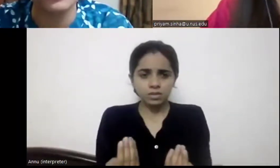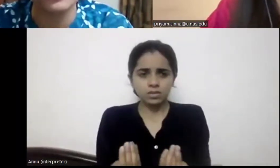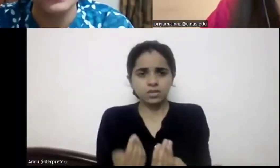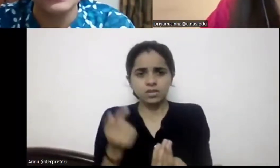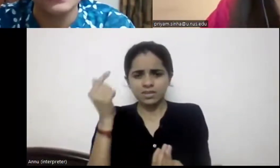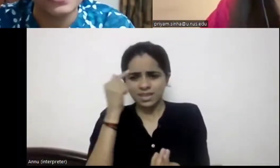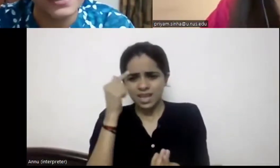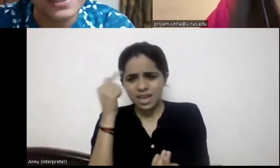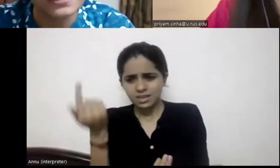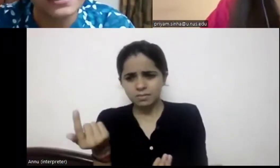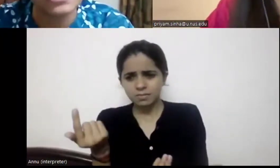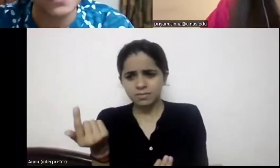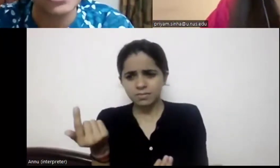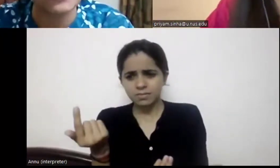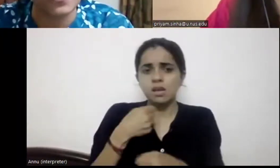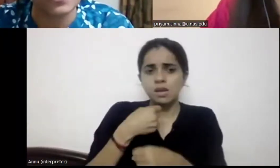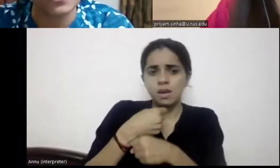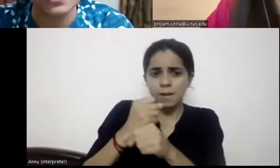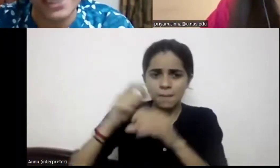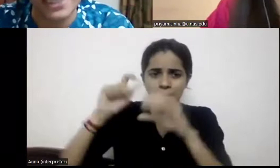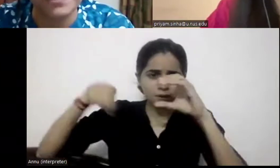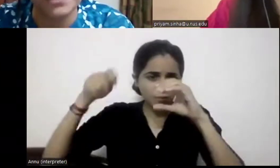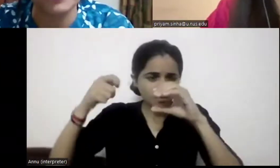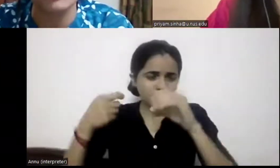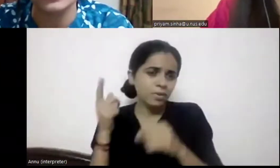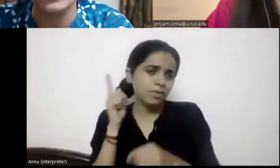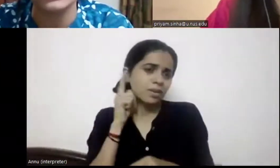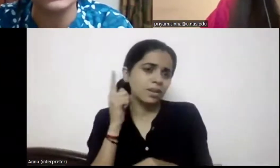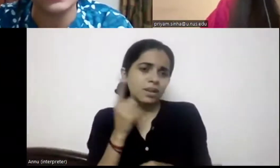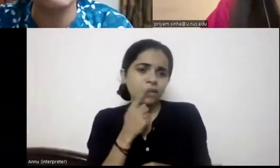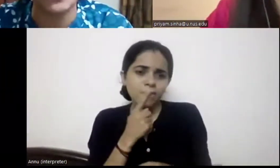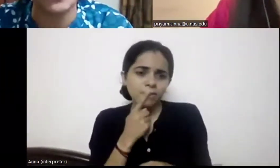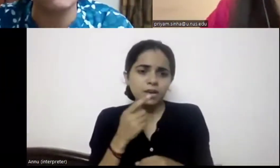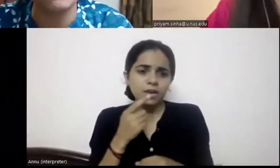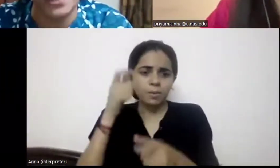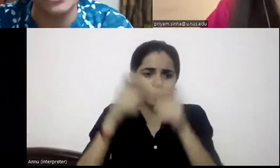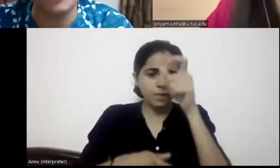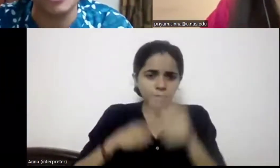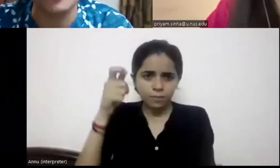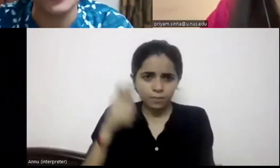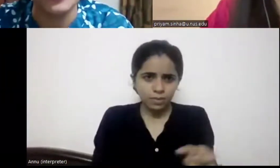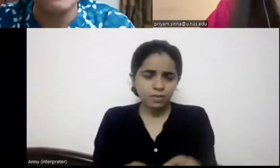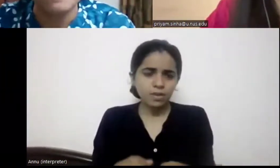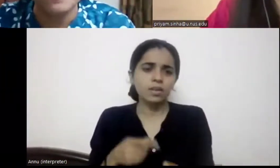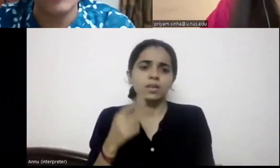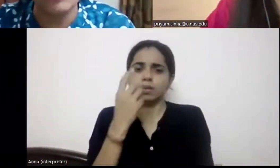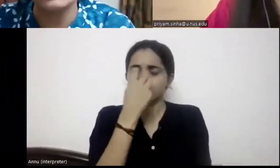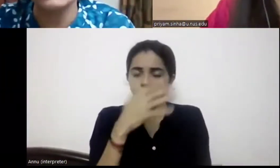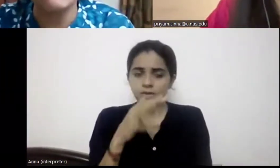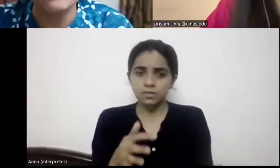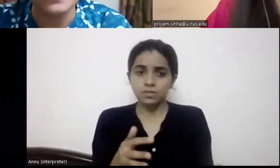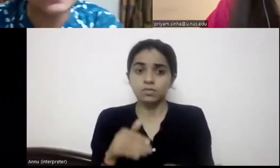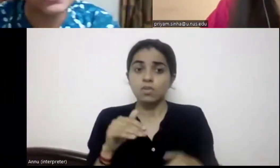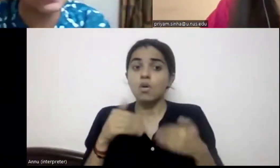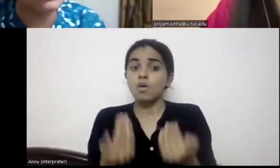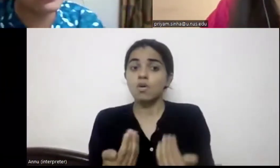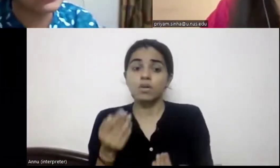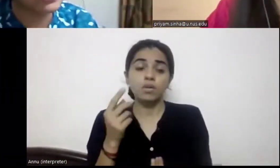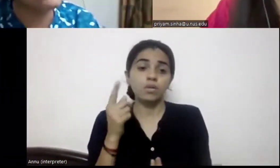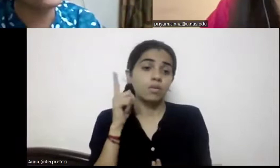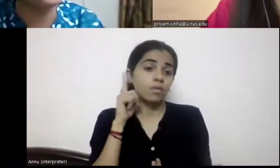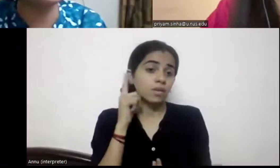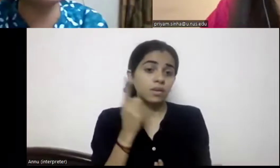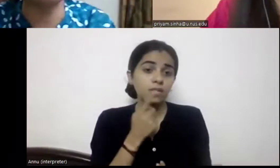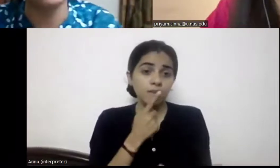of creating that space for deaf people, or creating that space for blind people. और deafness के